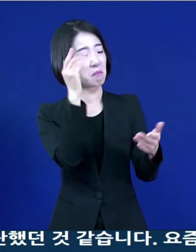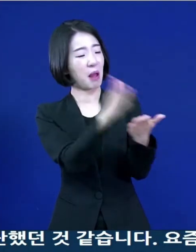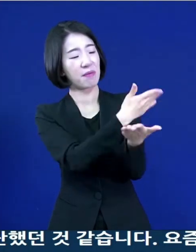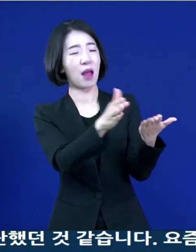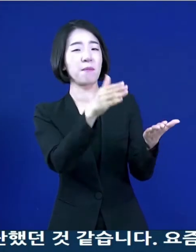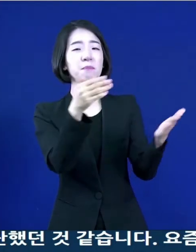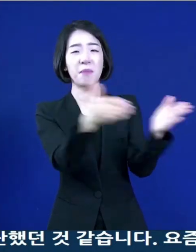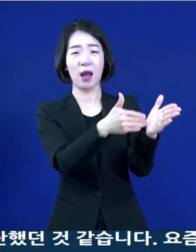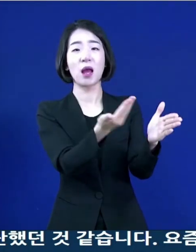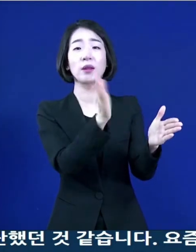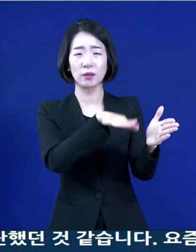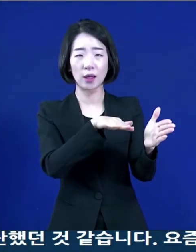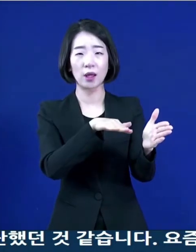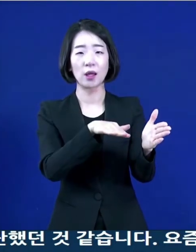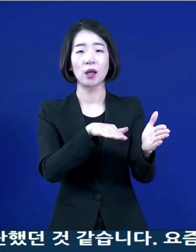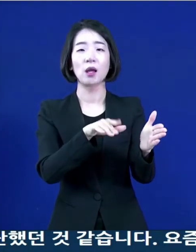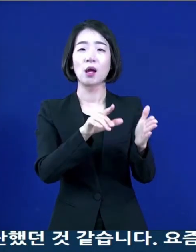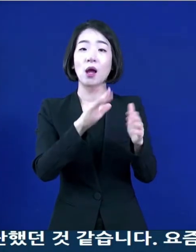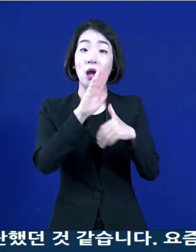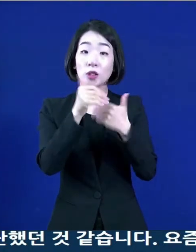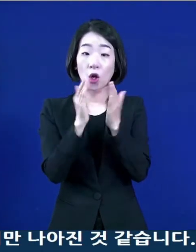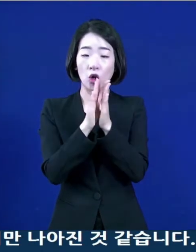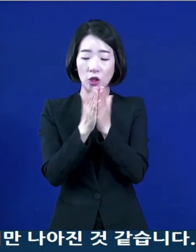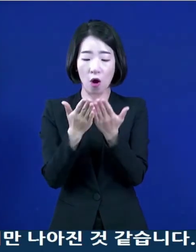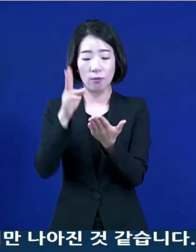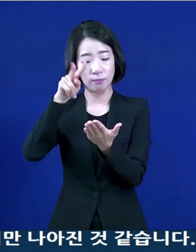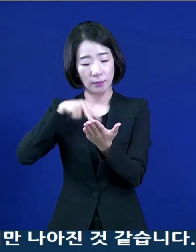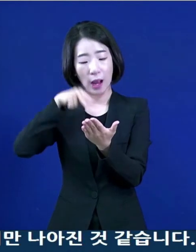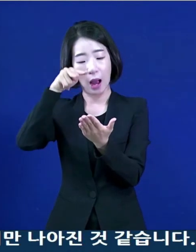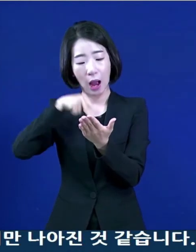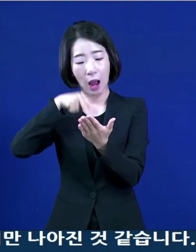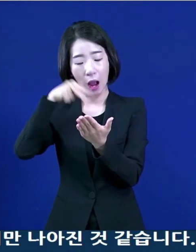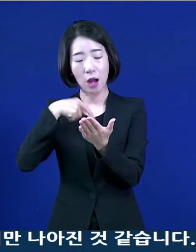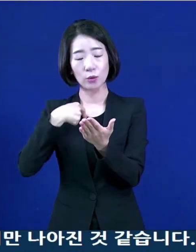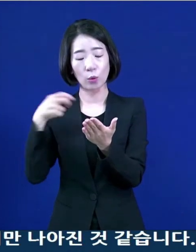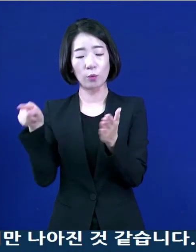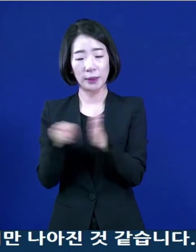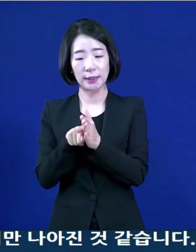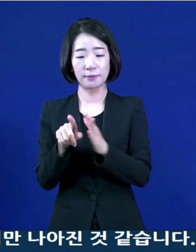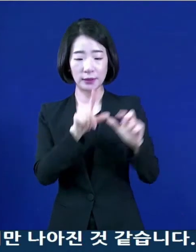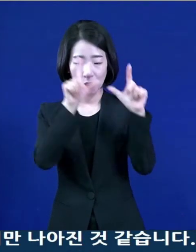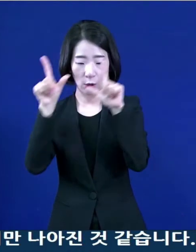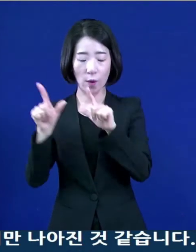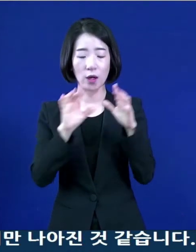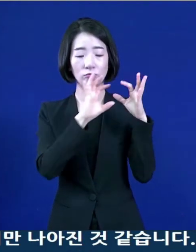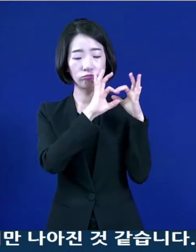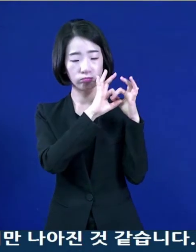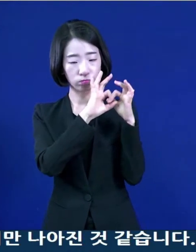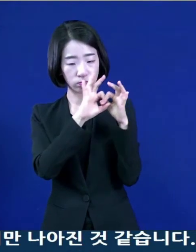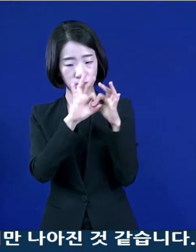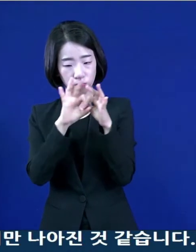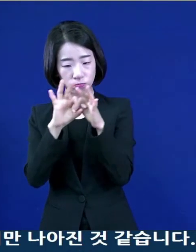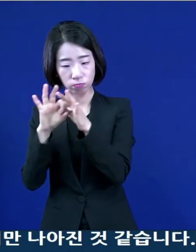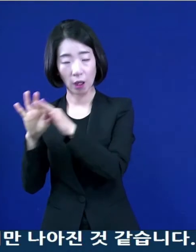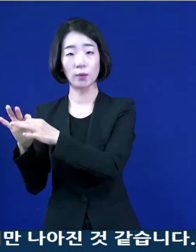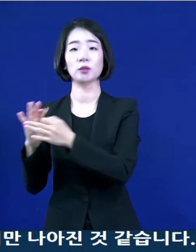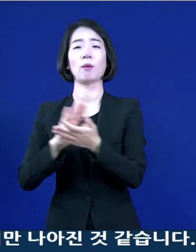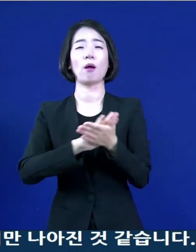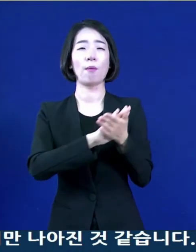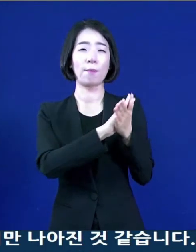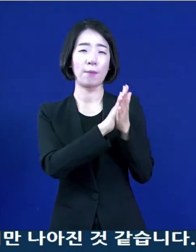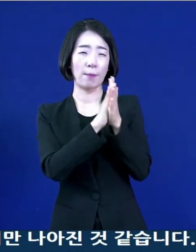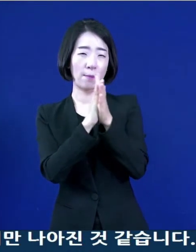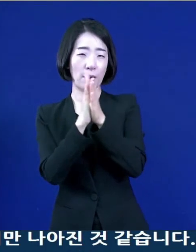말씀을 계속 가까이 하면서 신앙생활을 해가는 과정 속에 어떤 계기인지 정확히